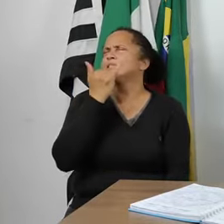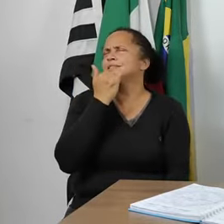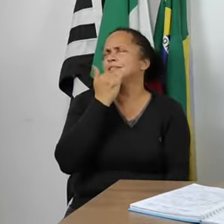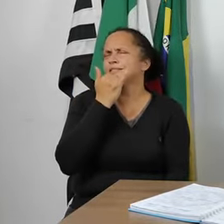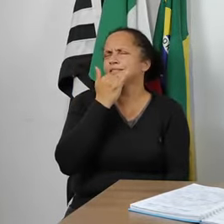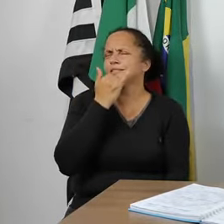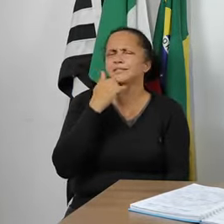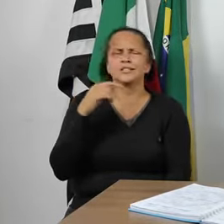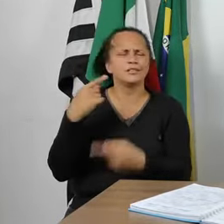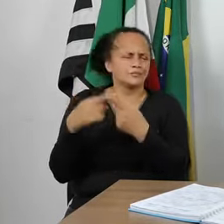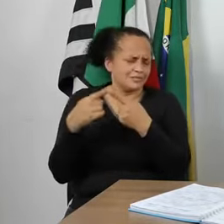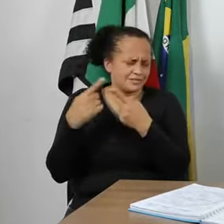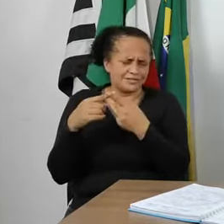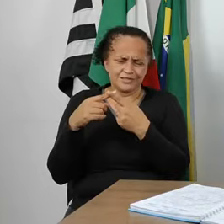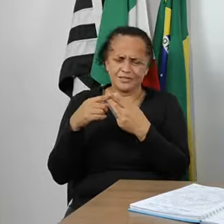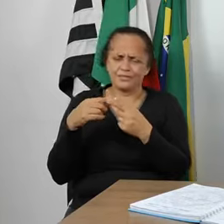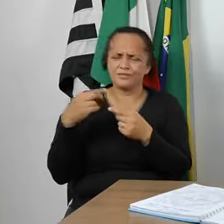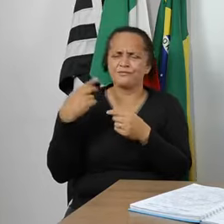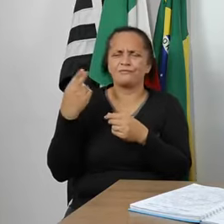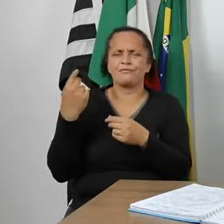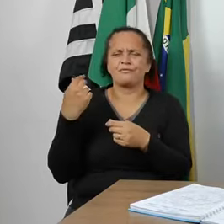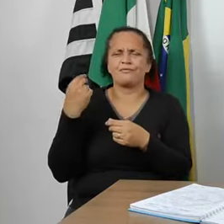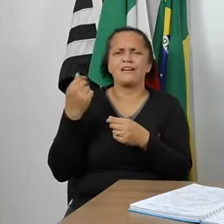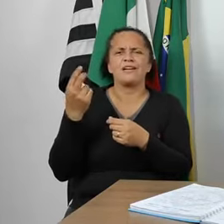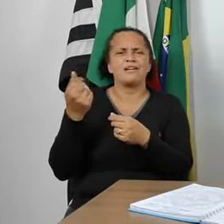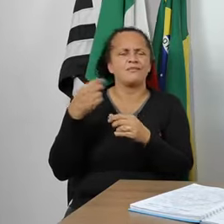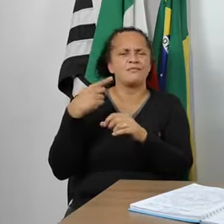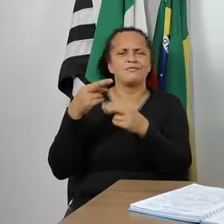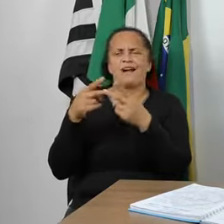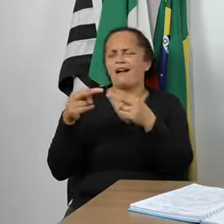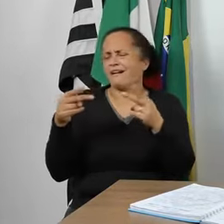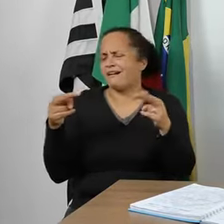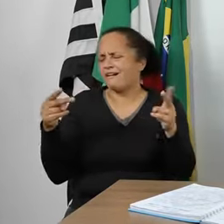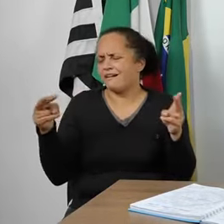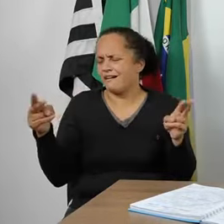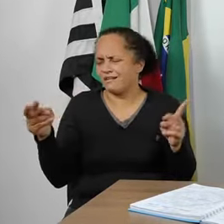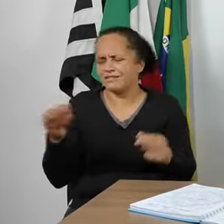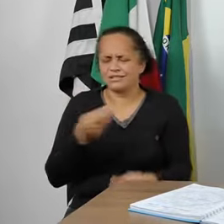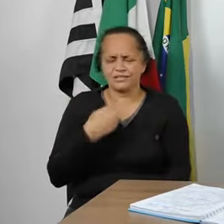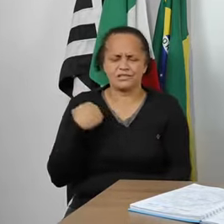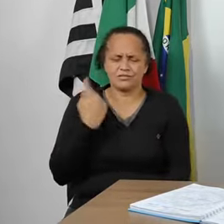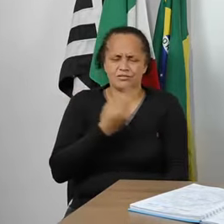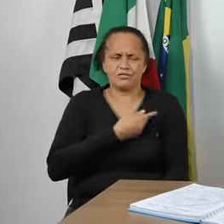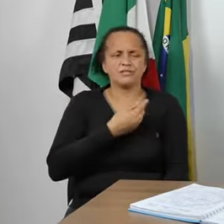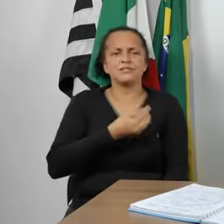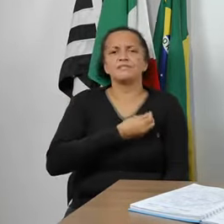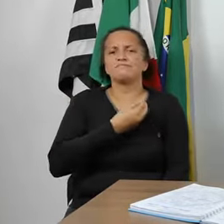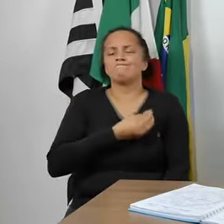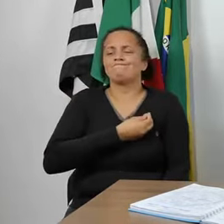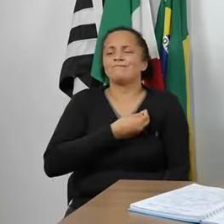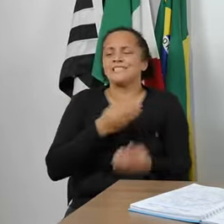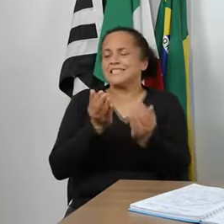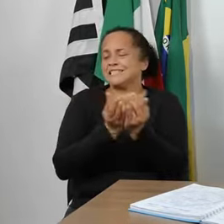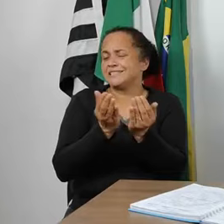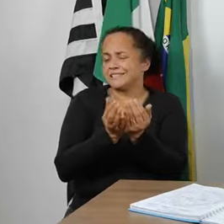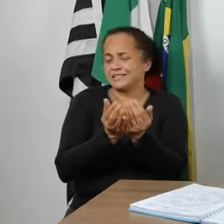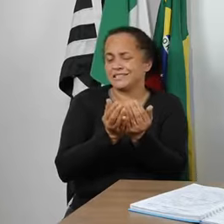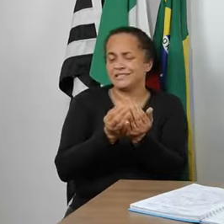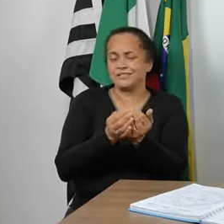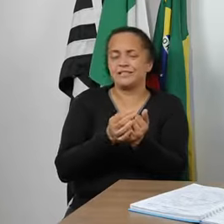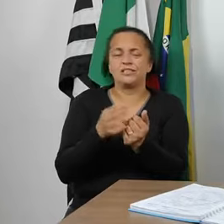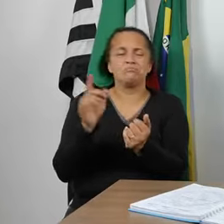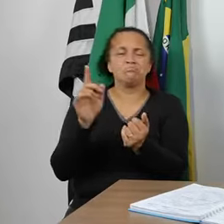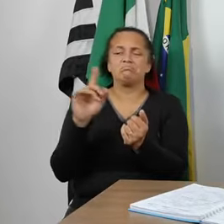por quantas vezes, ao longo da nossa vida cristã, negligenciamos a nossa vida de oração, o